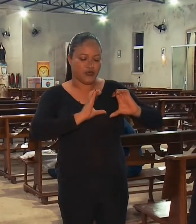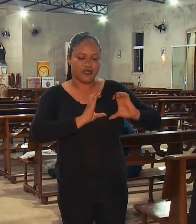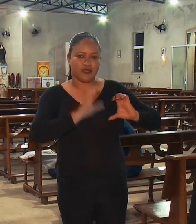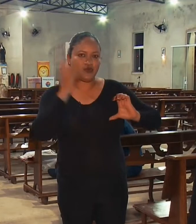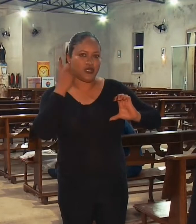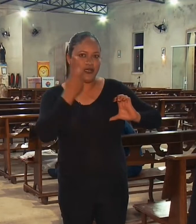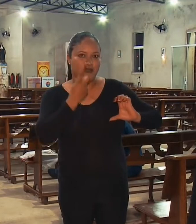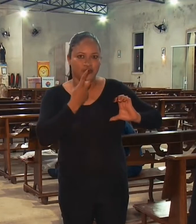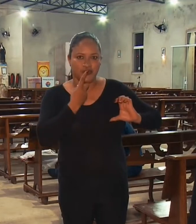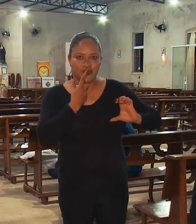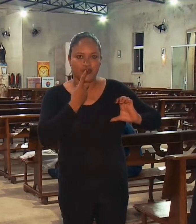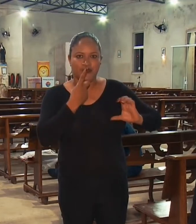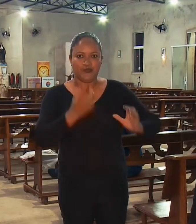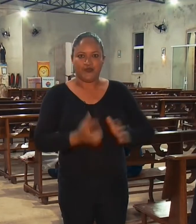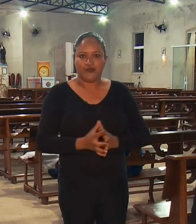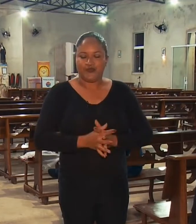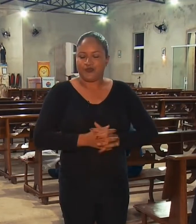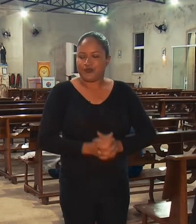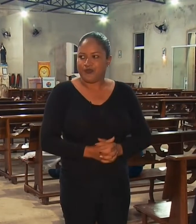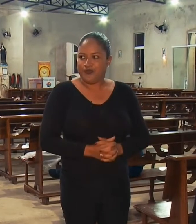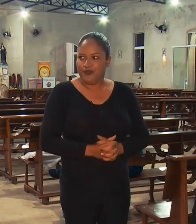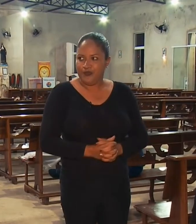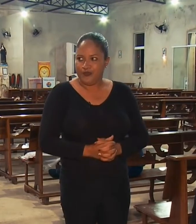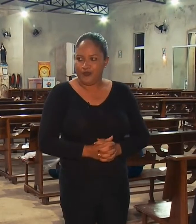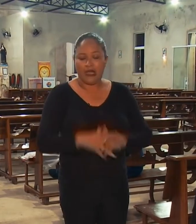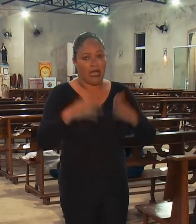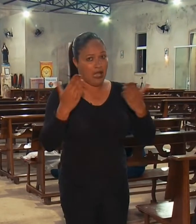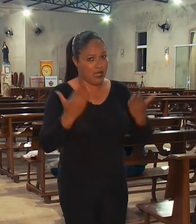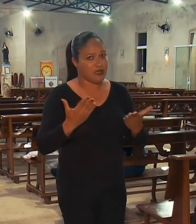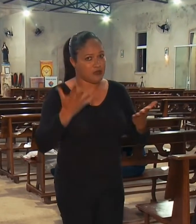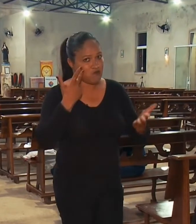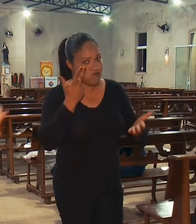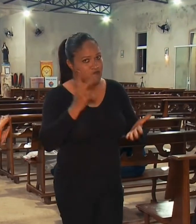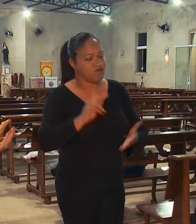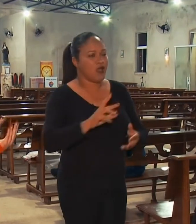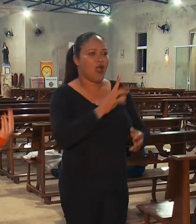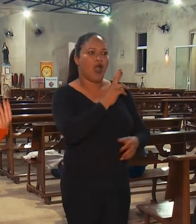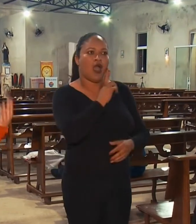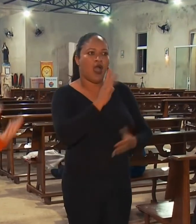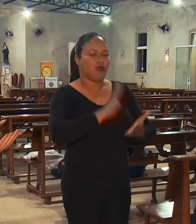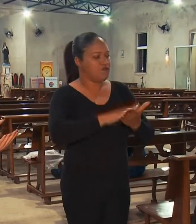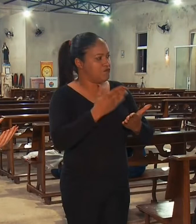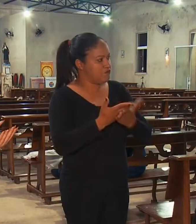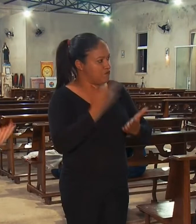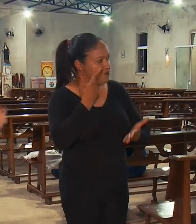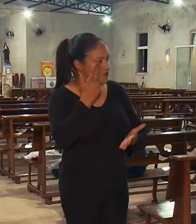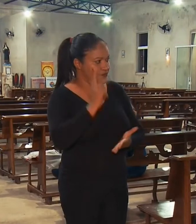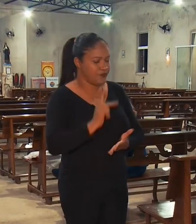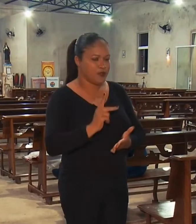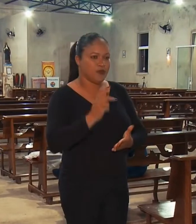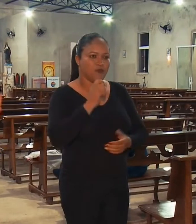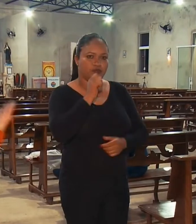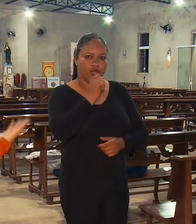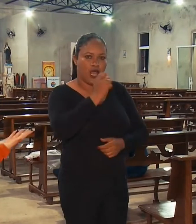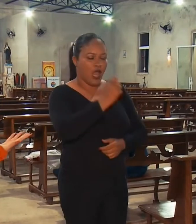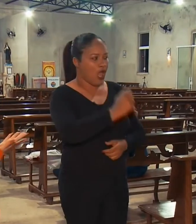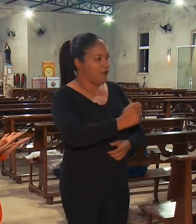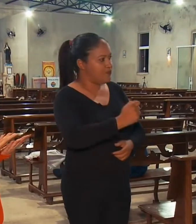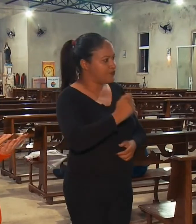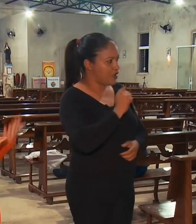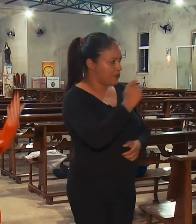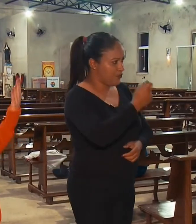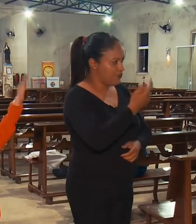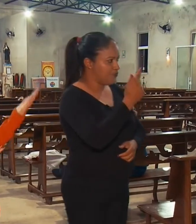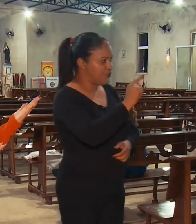e ao coração de cada surdo. E agora eu queria que a Rose, né, interpretasse pra gente uma pergunta que eu quero fazer pro